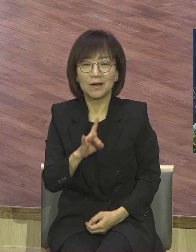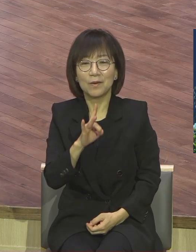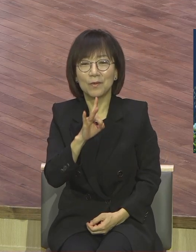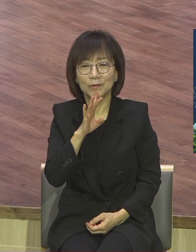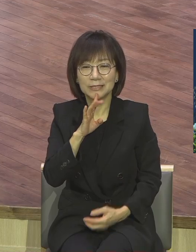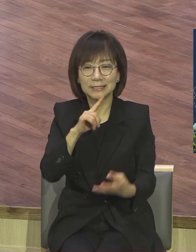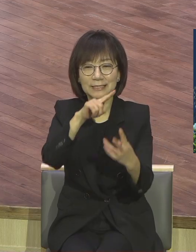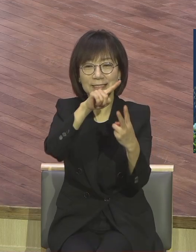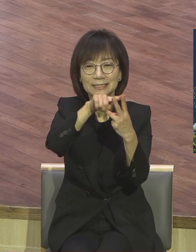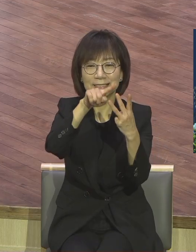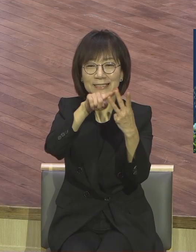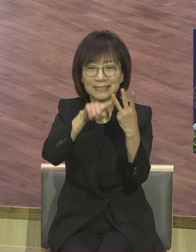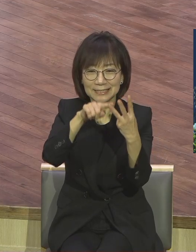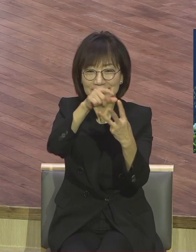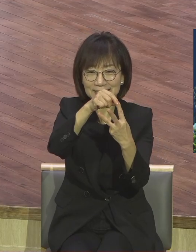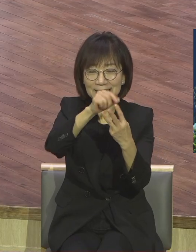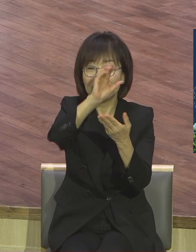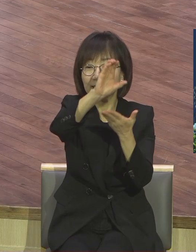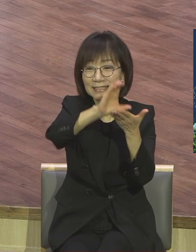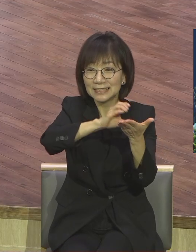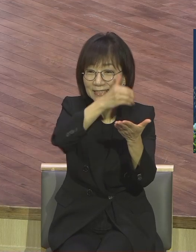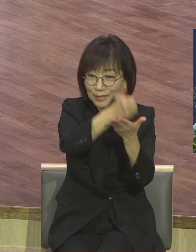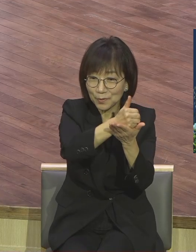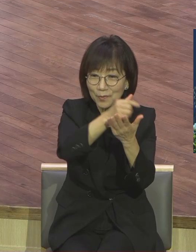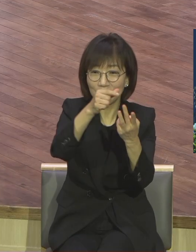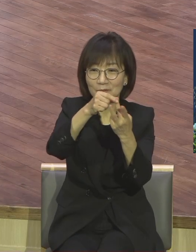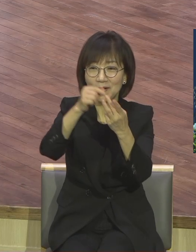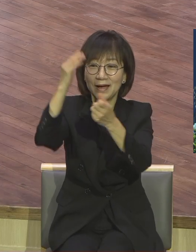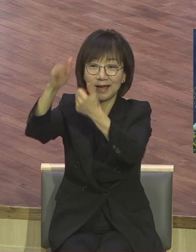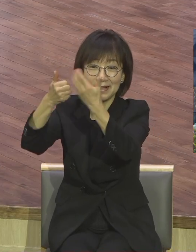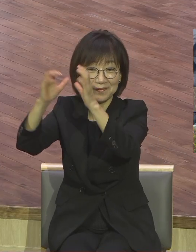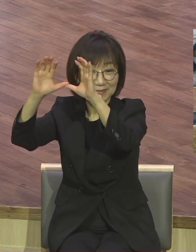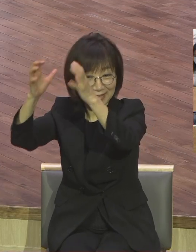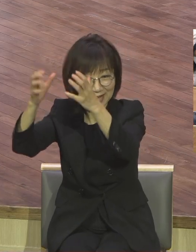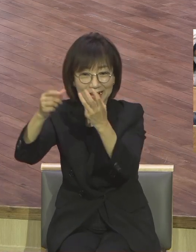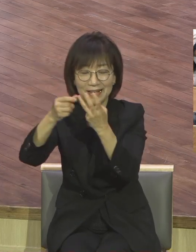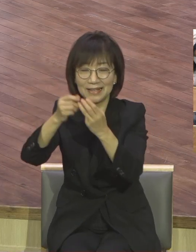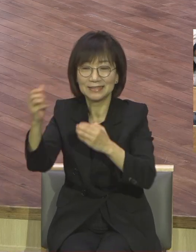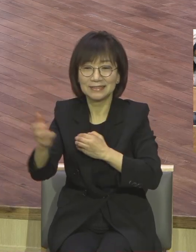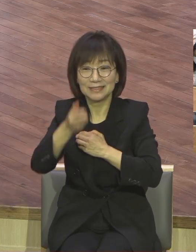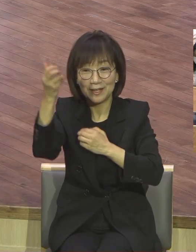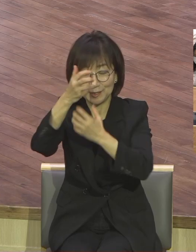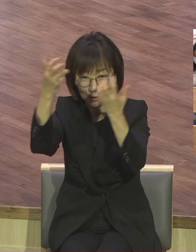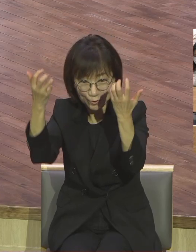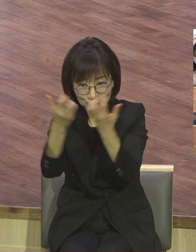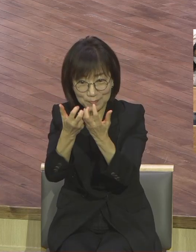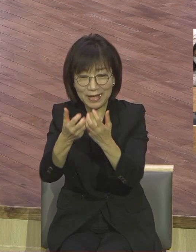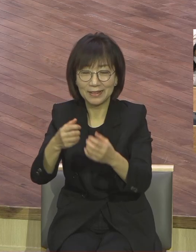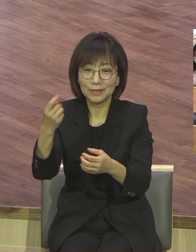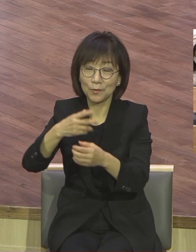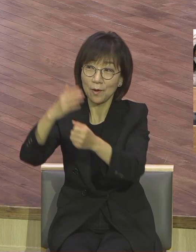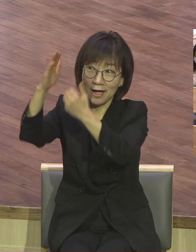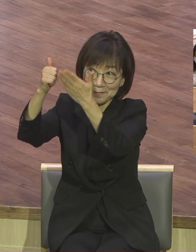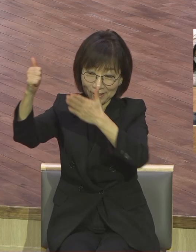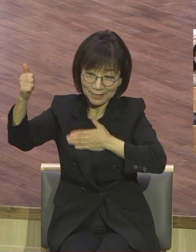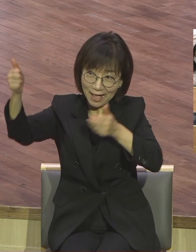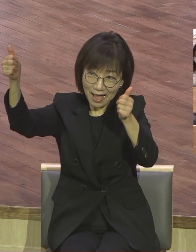오직 그리스도, 오직 하나님 나라, 오직 성령 충만. With oneness,